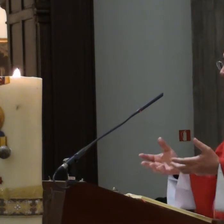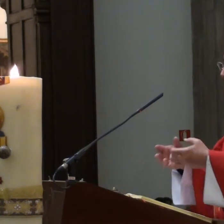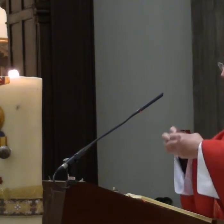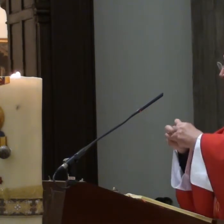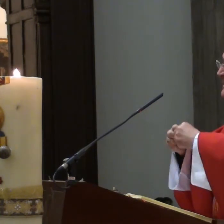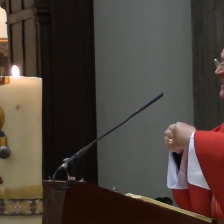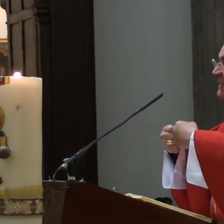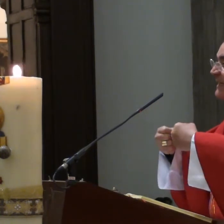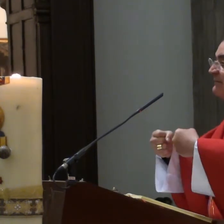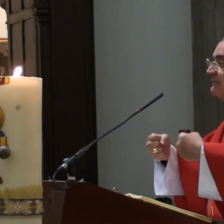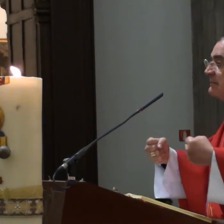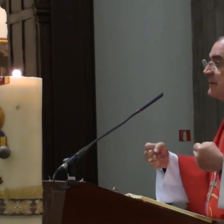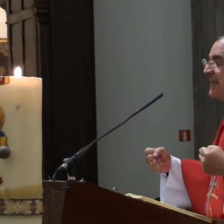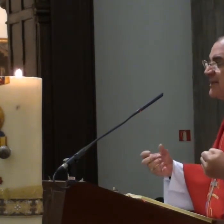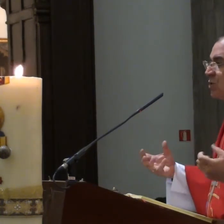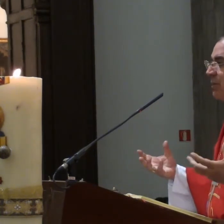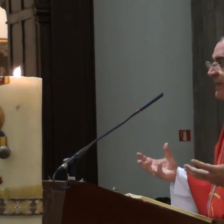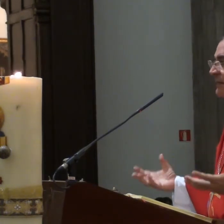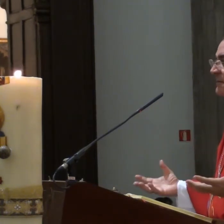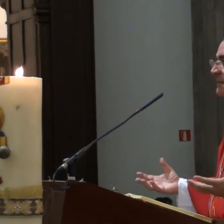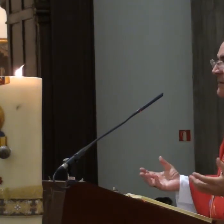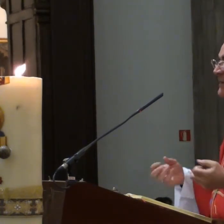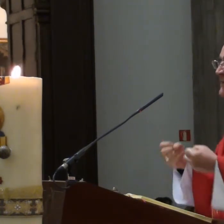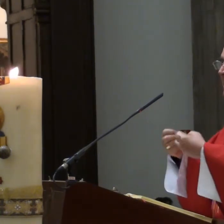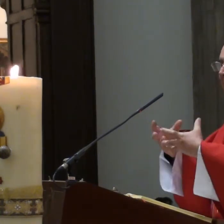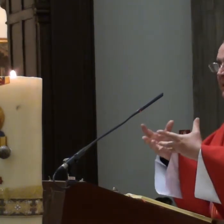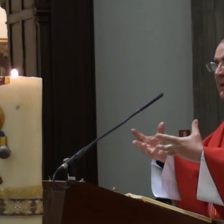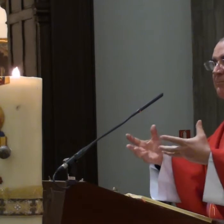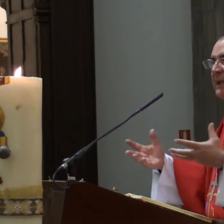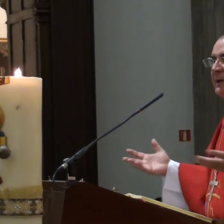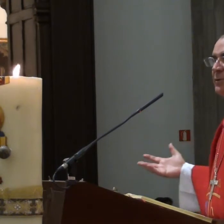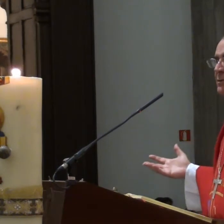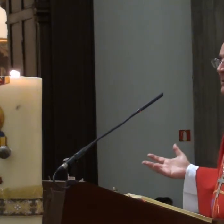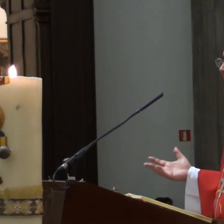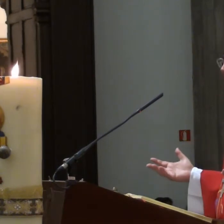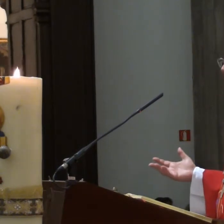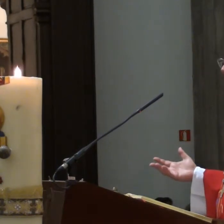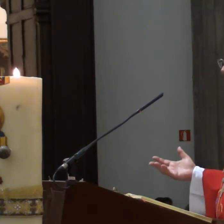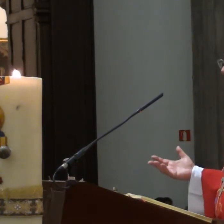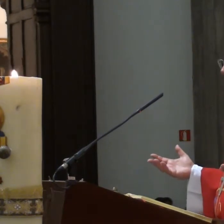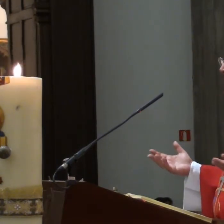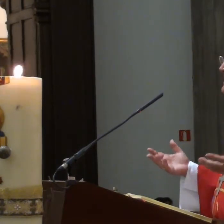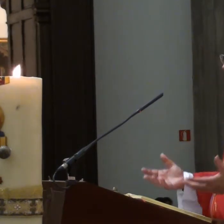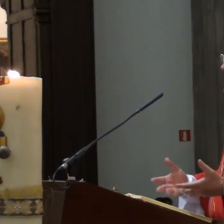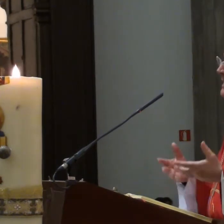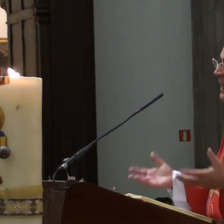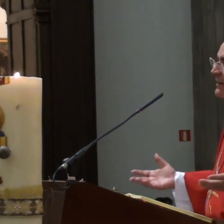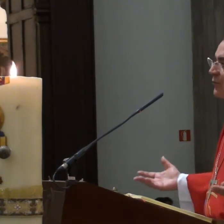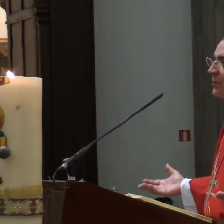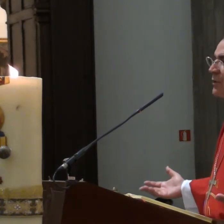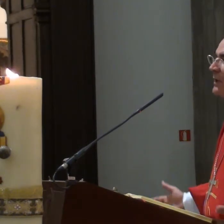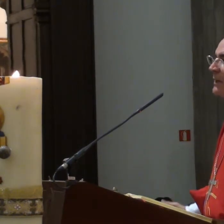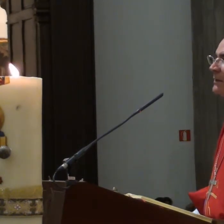en sus manos se destroza se parte en ya